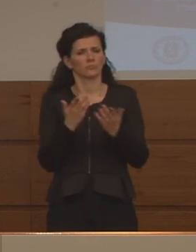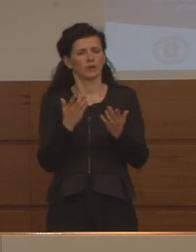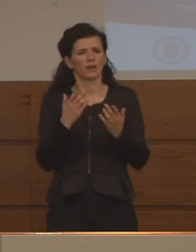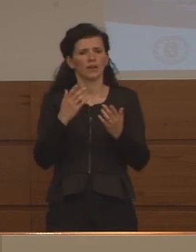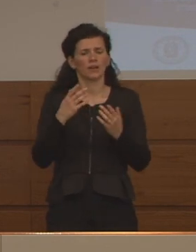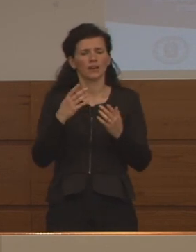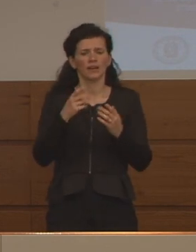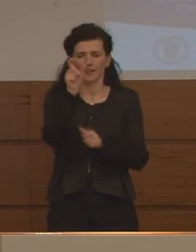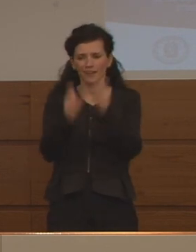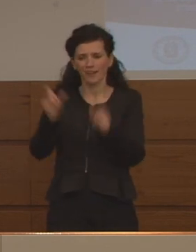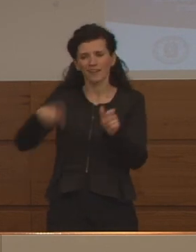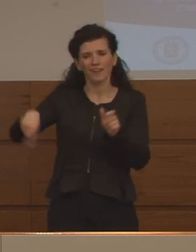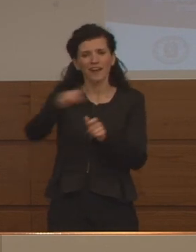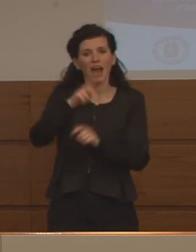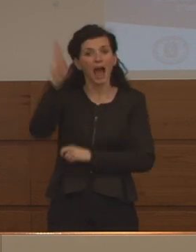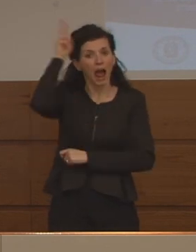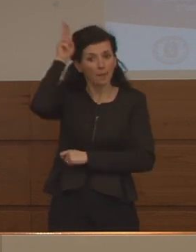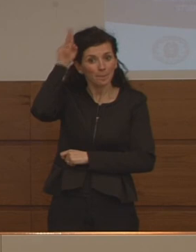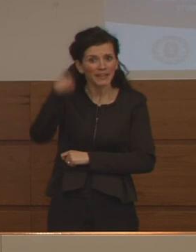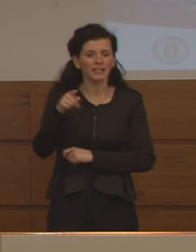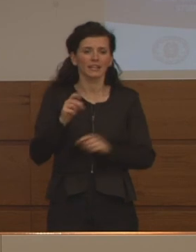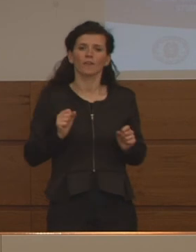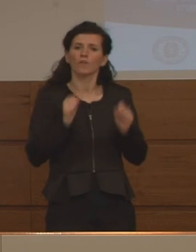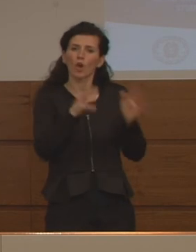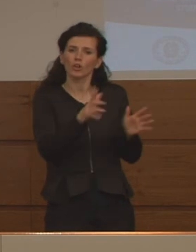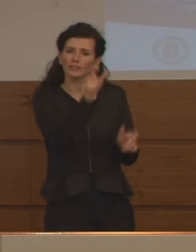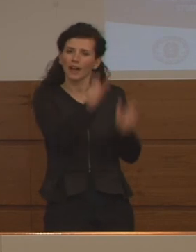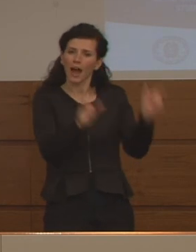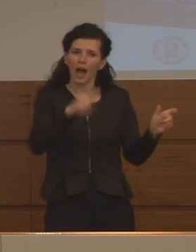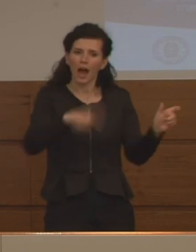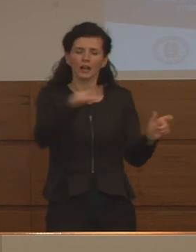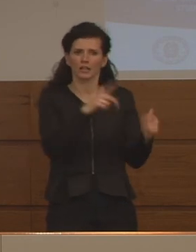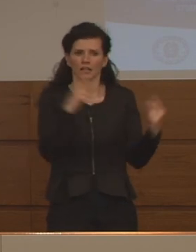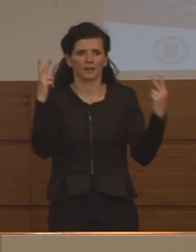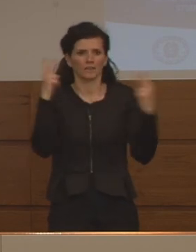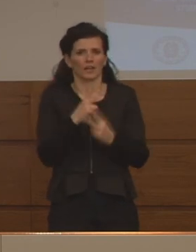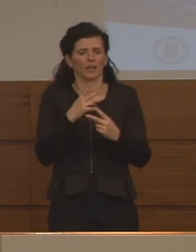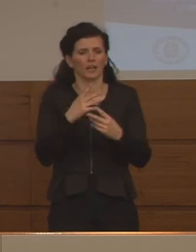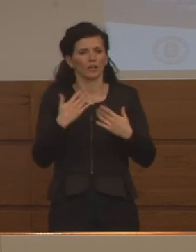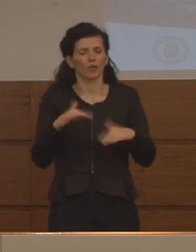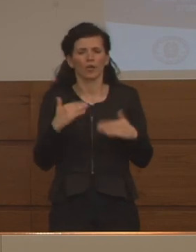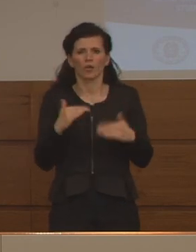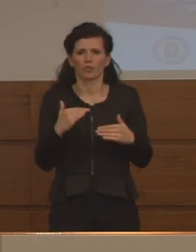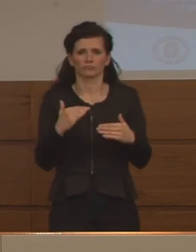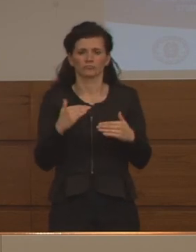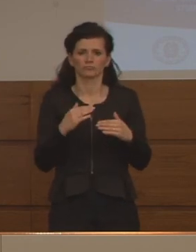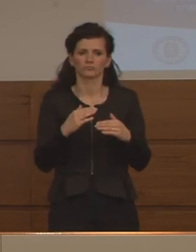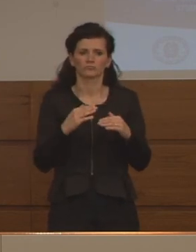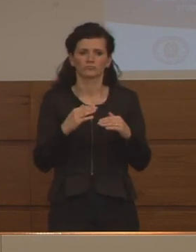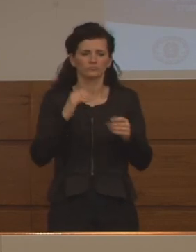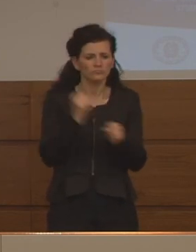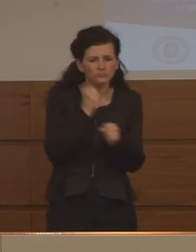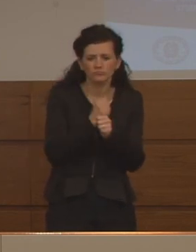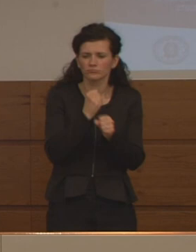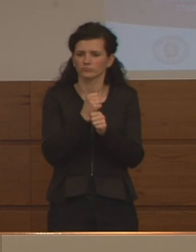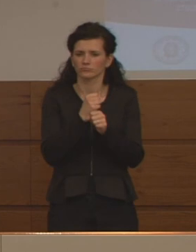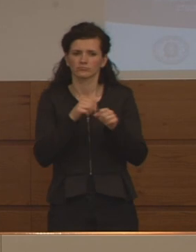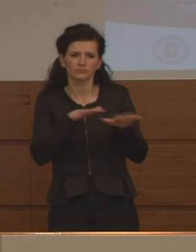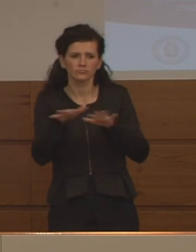alpini i volontari delle della confartigianato